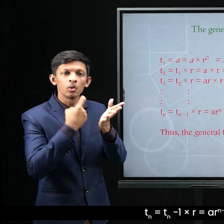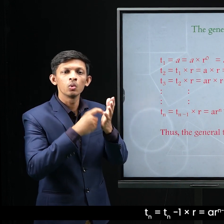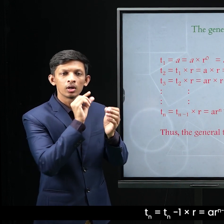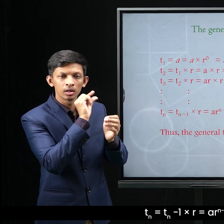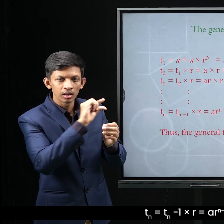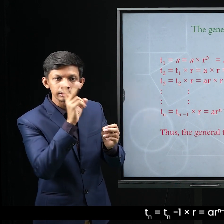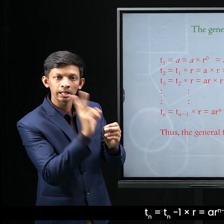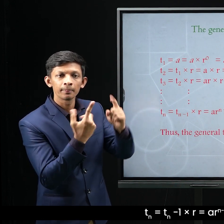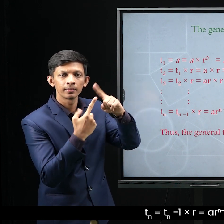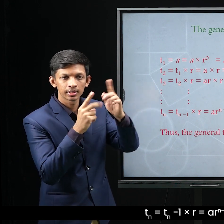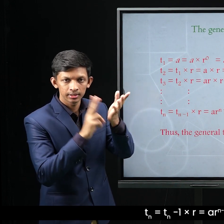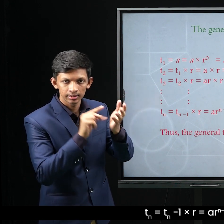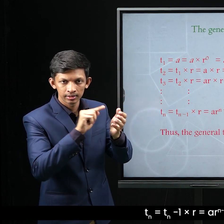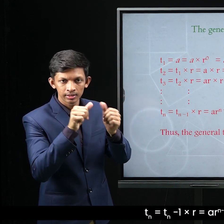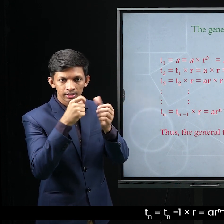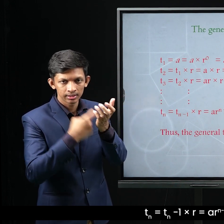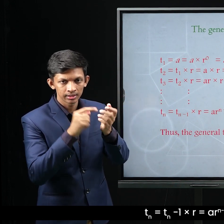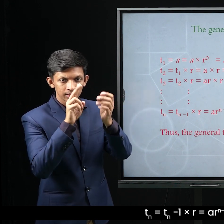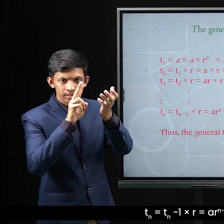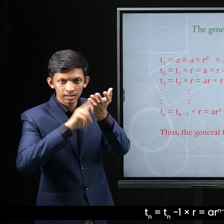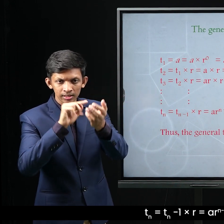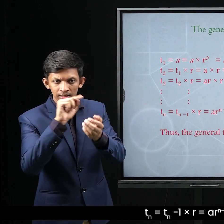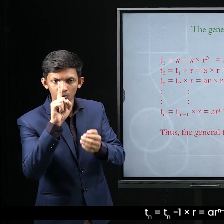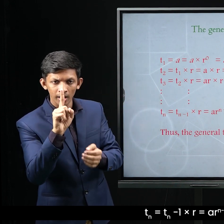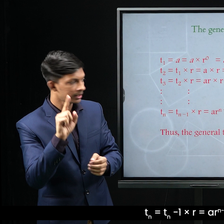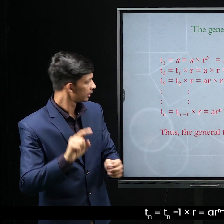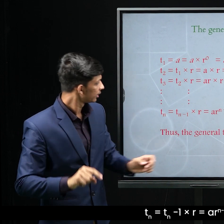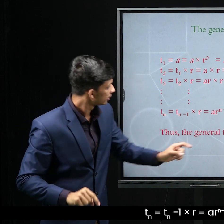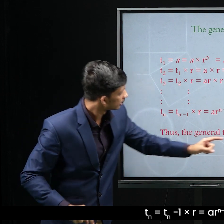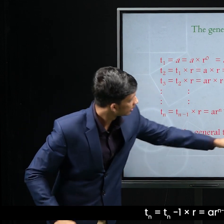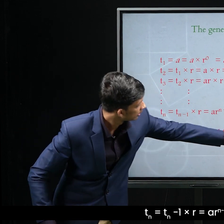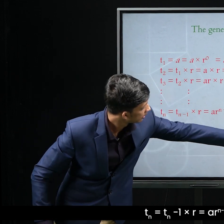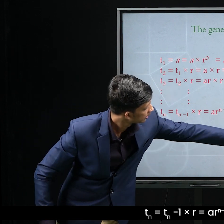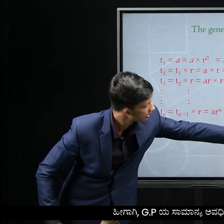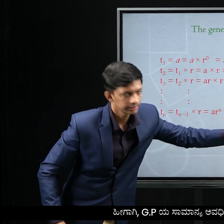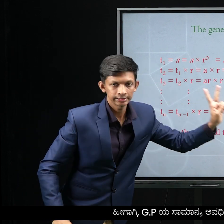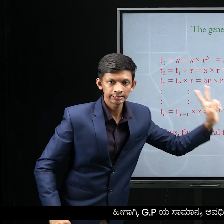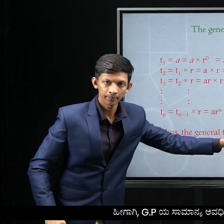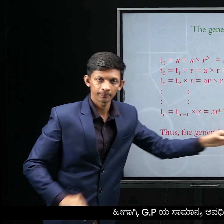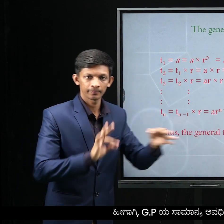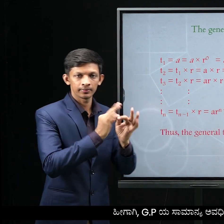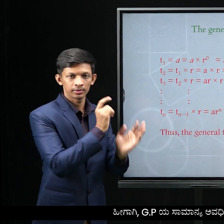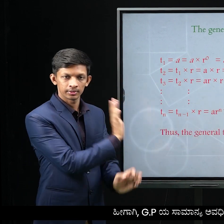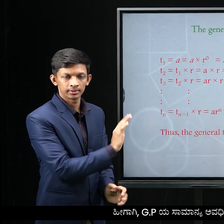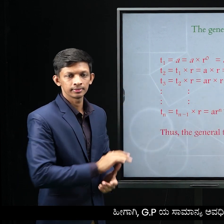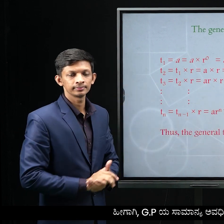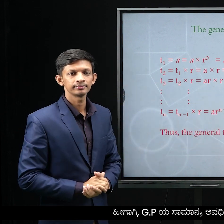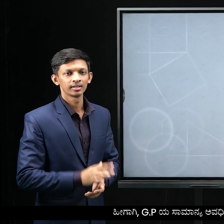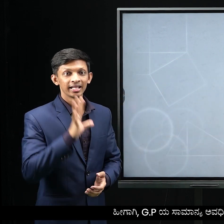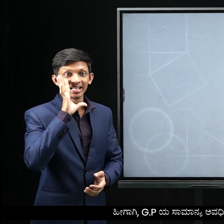R AR ಪವರ್ n -2 ಪ್ಲಸ್ 1 AR ಪವರ್ n -1. ಹೀಗಾಗಿ ಜಿಪಿಯ ಸಾಮಾನ್ಯ ಅವಧಿ ಅಥವಾ